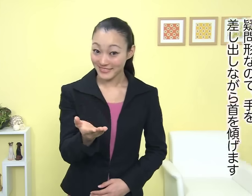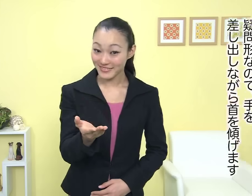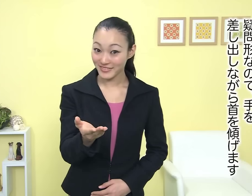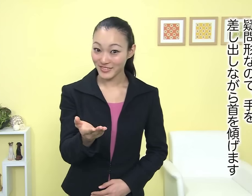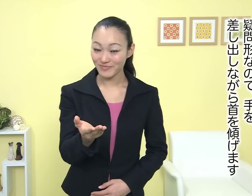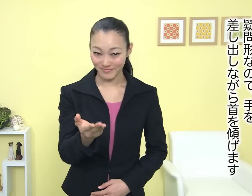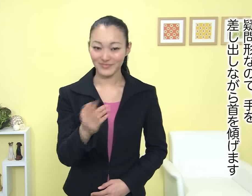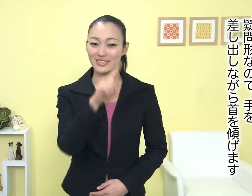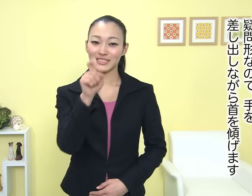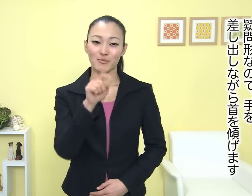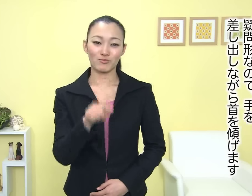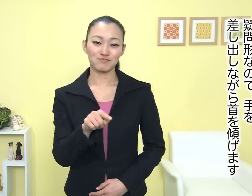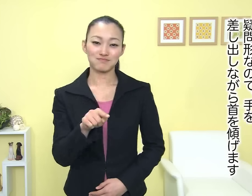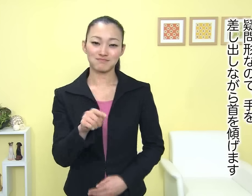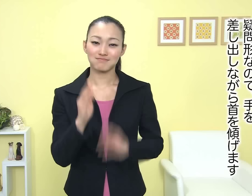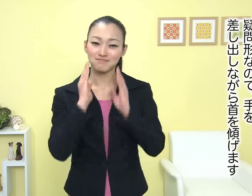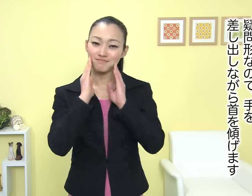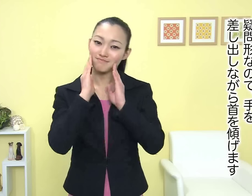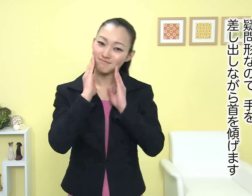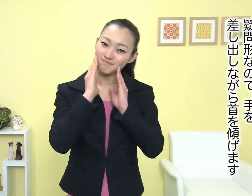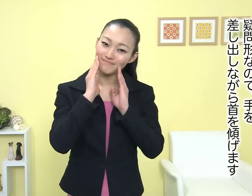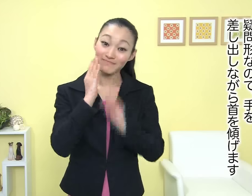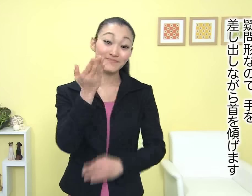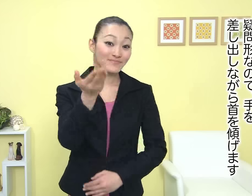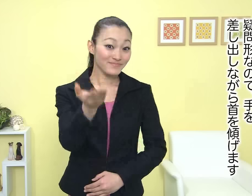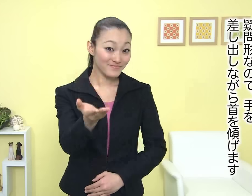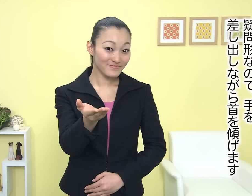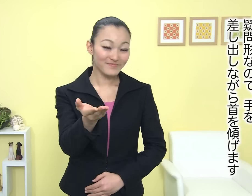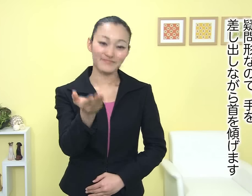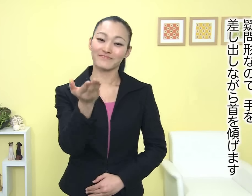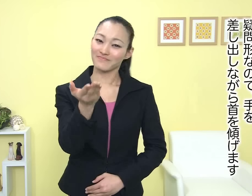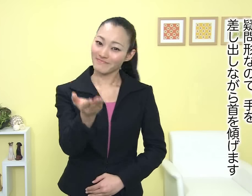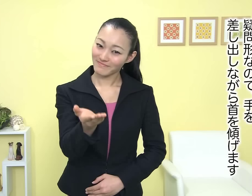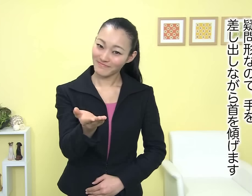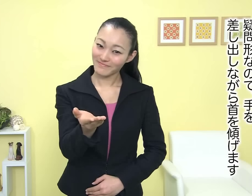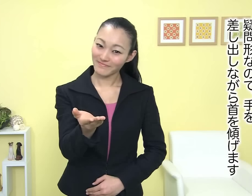疑問形などで手を差し出しながら首をかしげます。